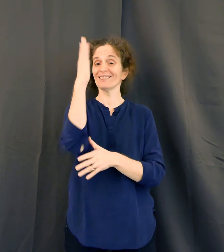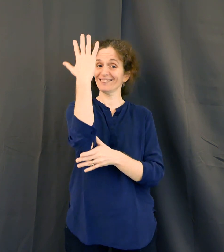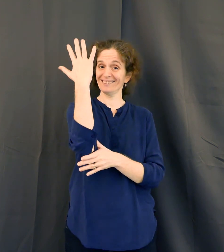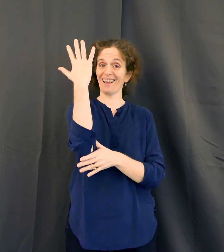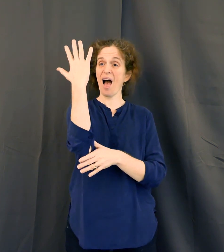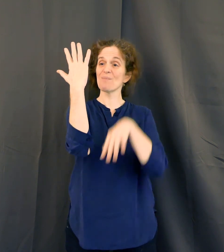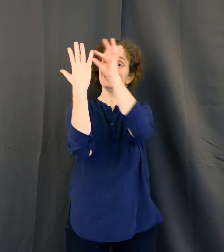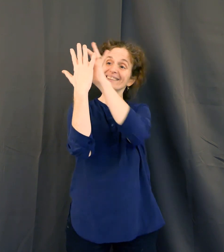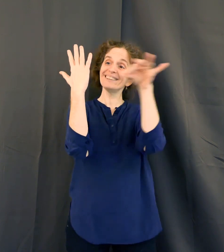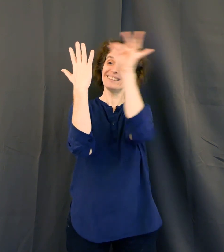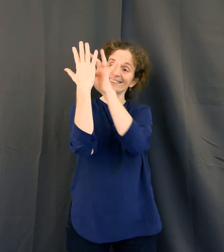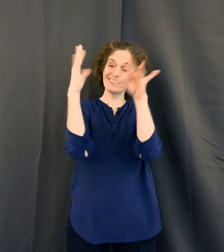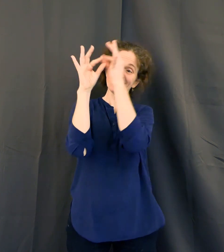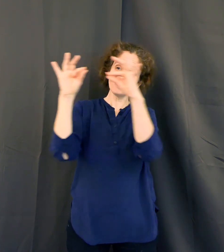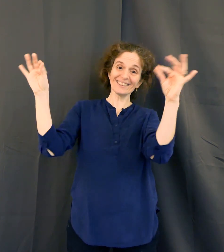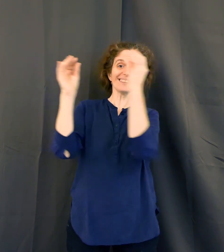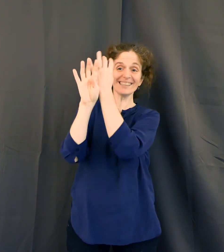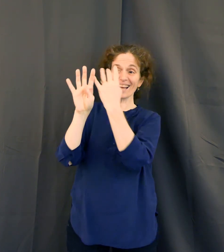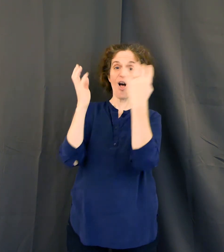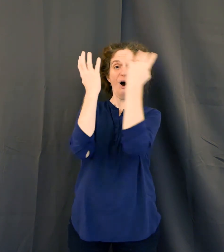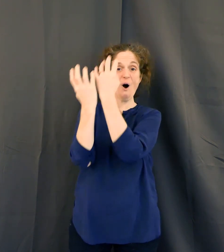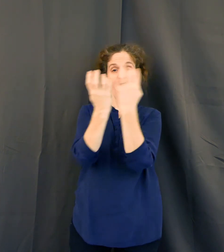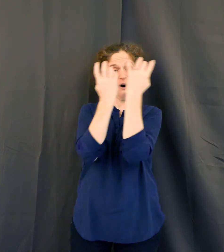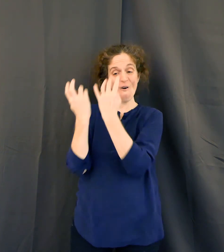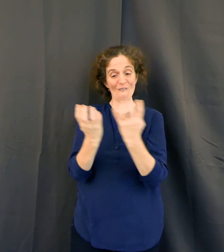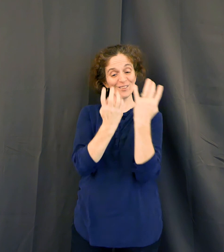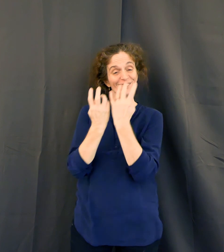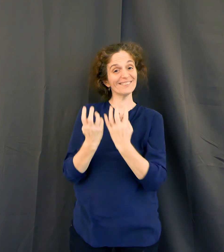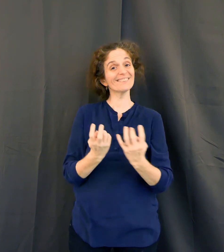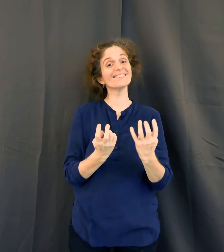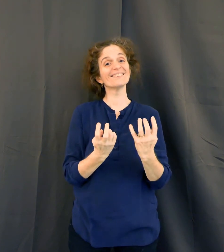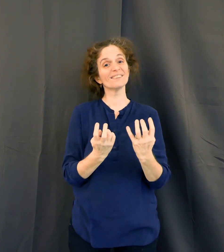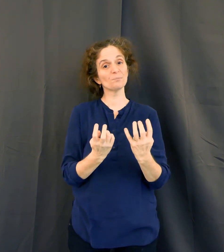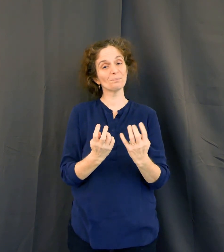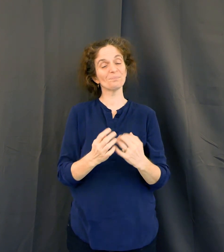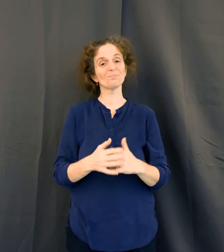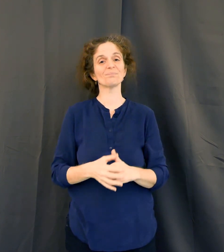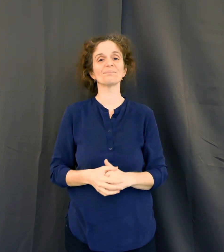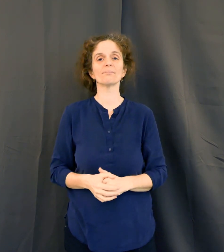encore aujourd'hui, on met des guirlandes au sapin pour les décorer.